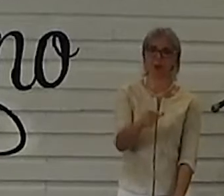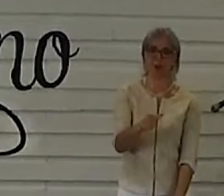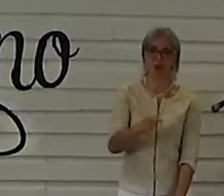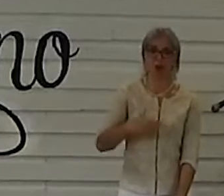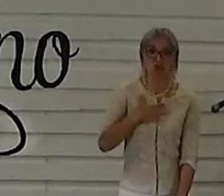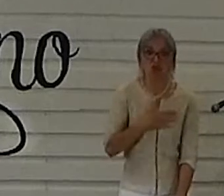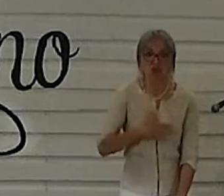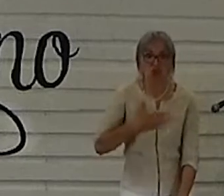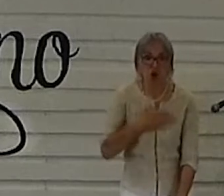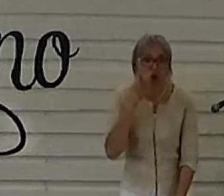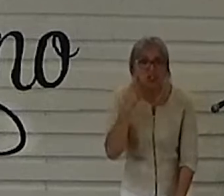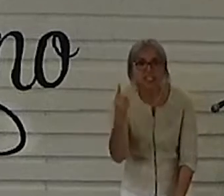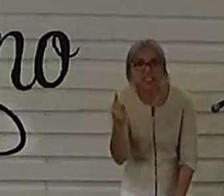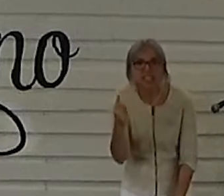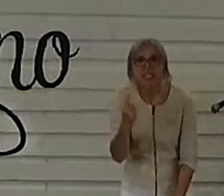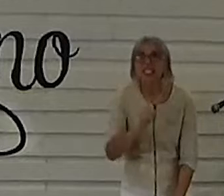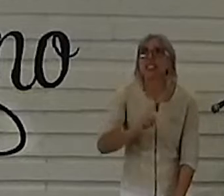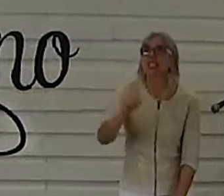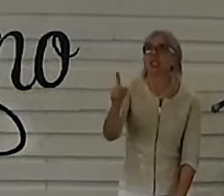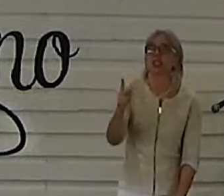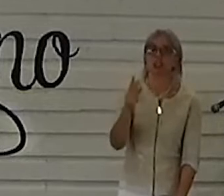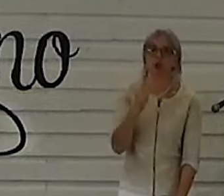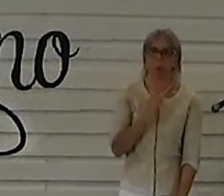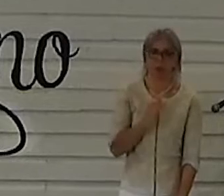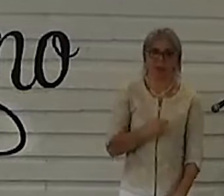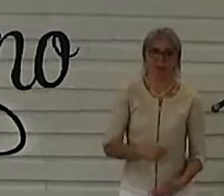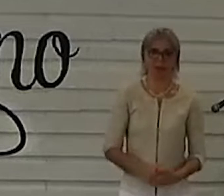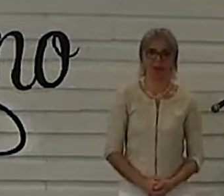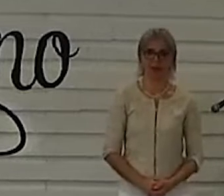così gioioso perché parlava del Signore.